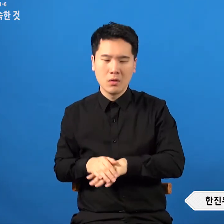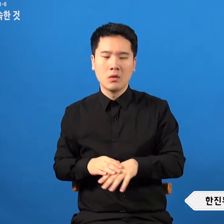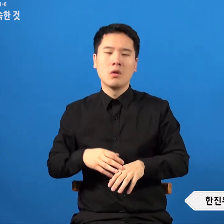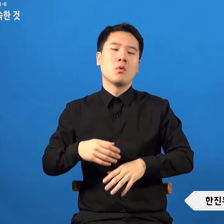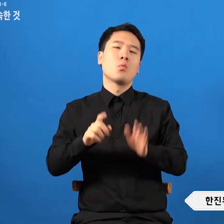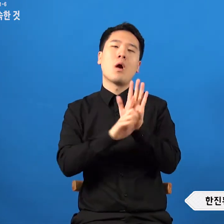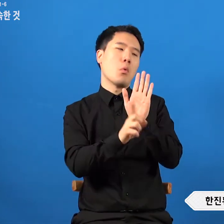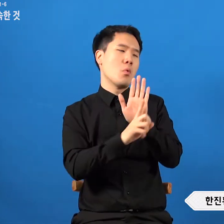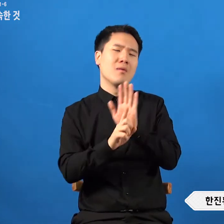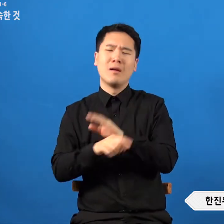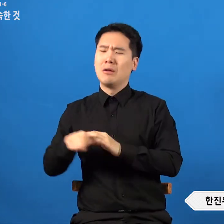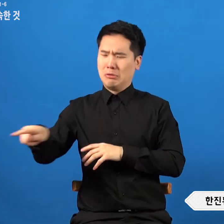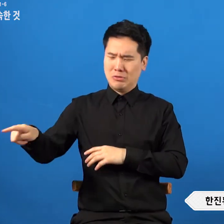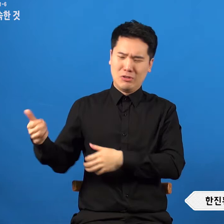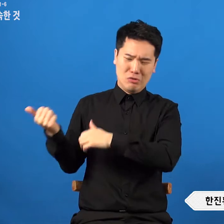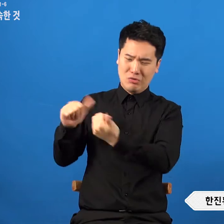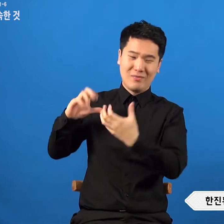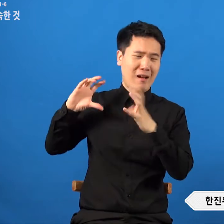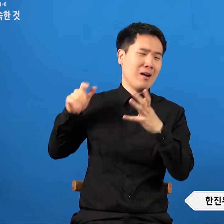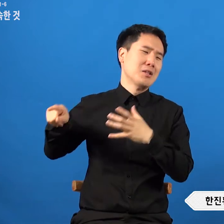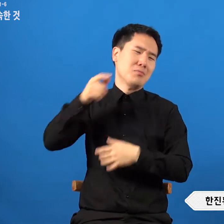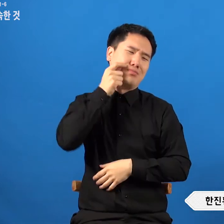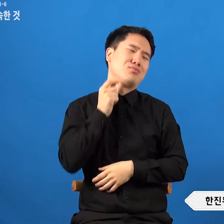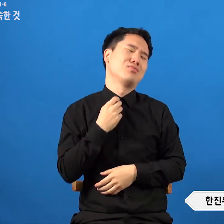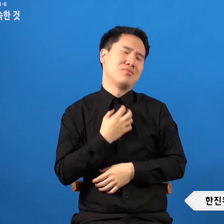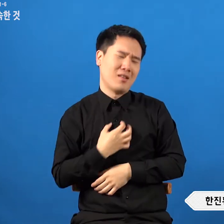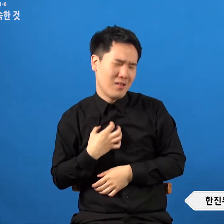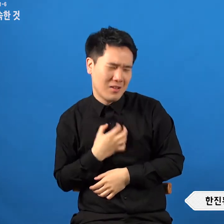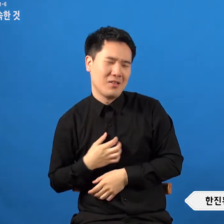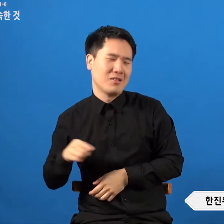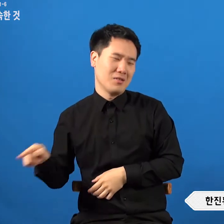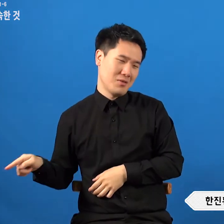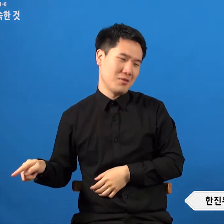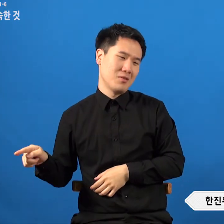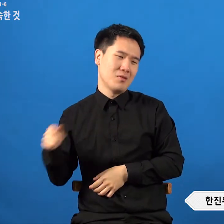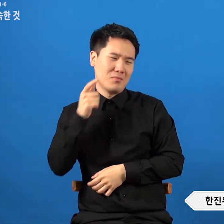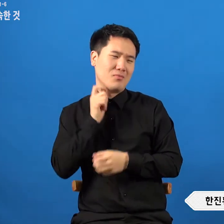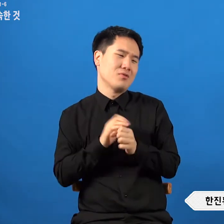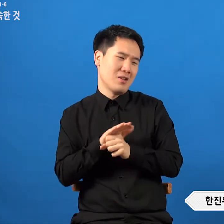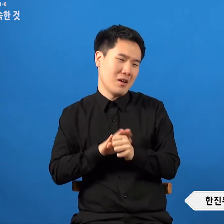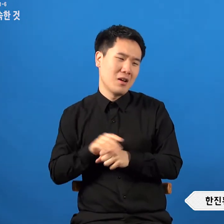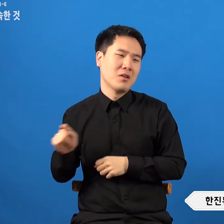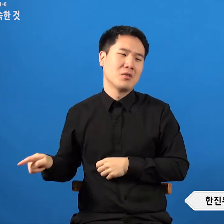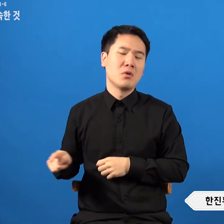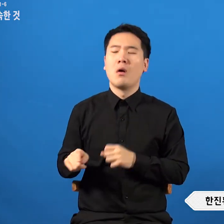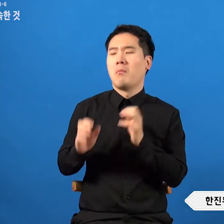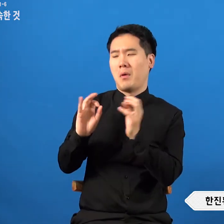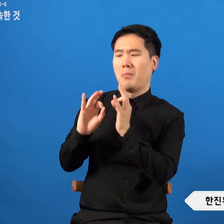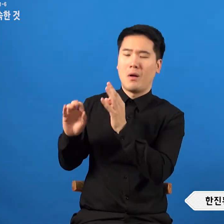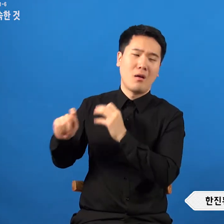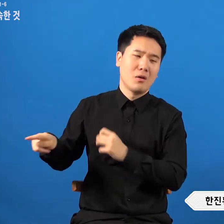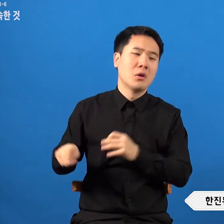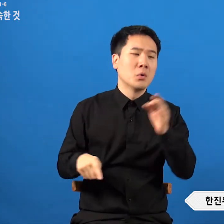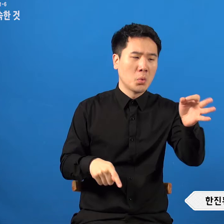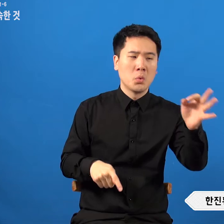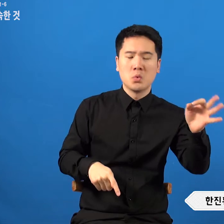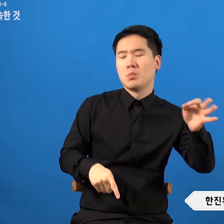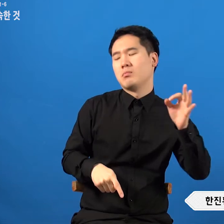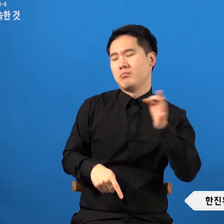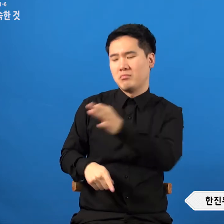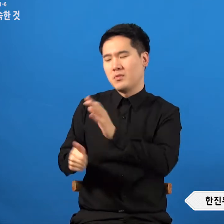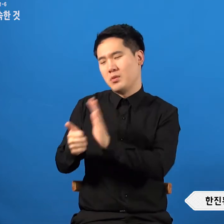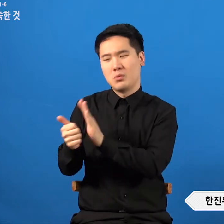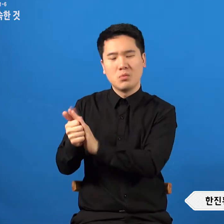보십시오. 얼마나 불쌍합니까? 한 달에 10,000원이면 됩니다. 보내주세요. 그 방송을 계속 해야 되는데 볼